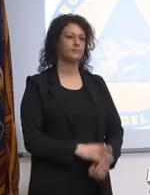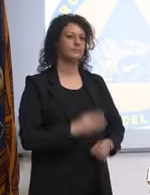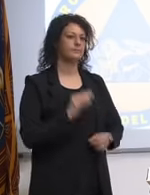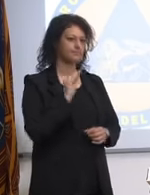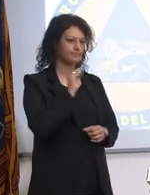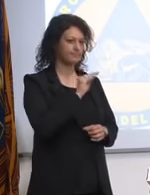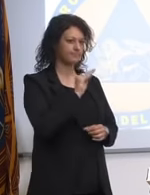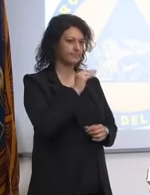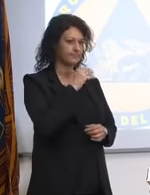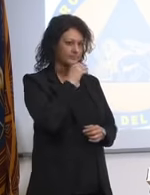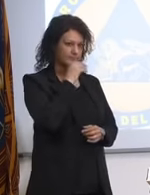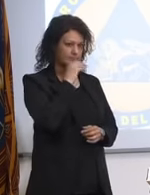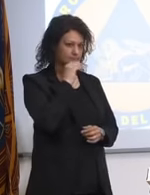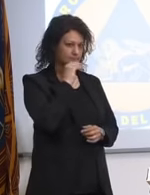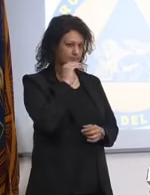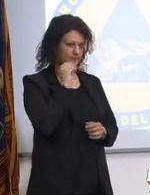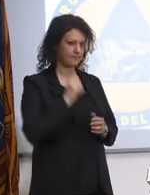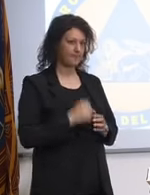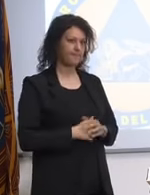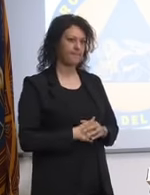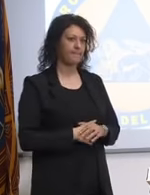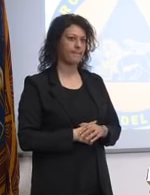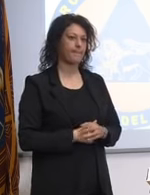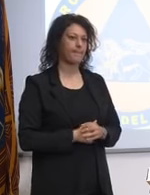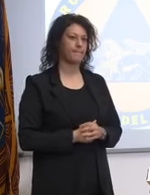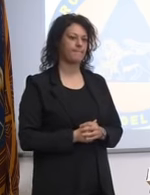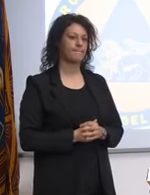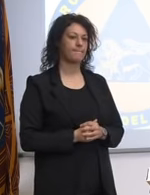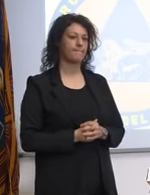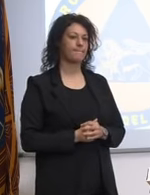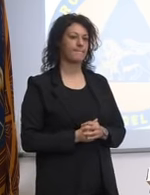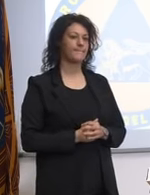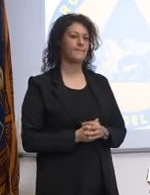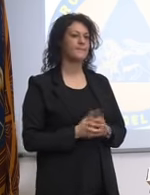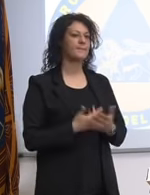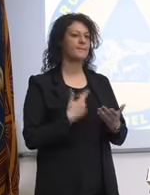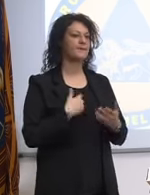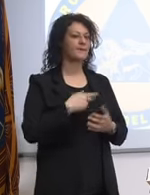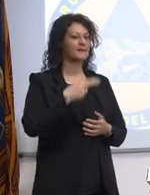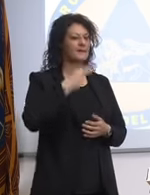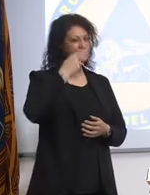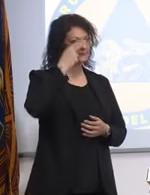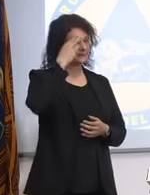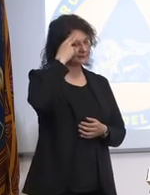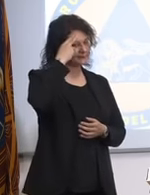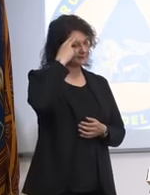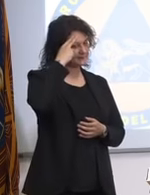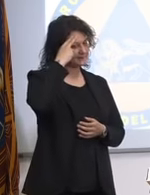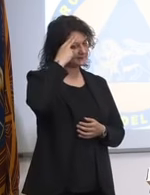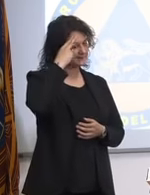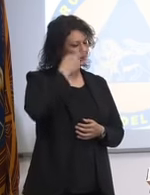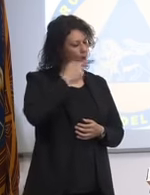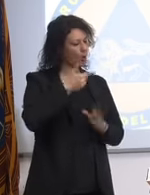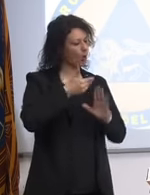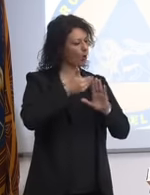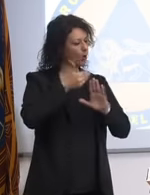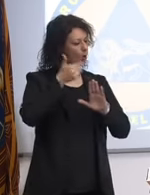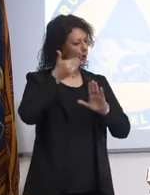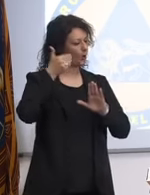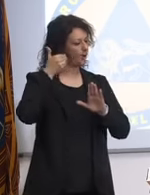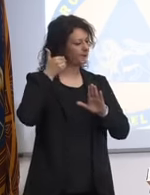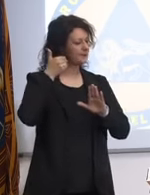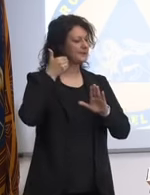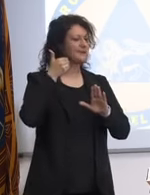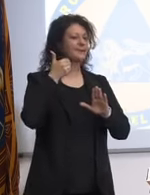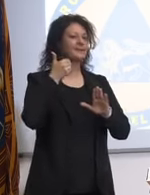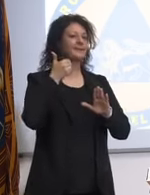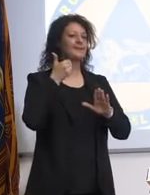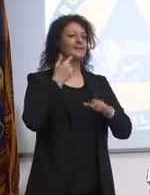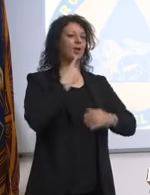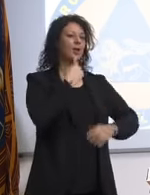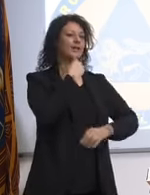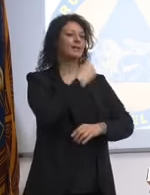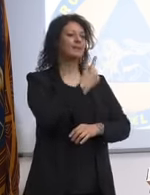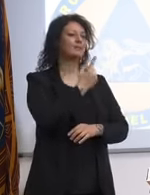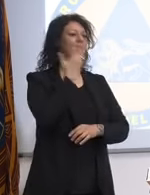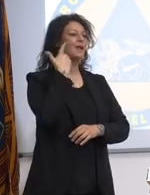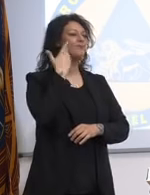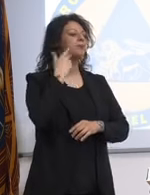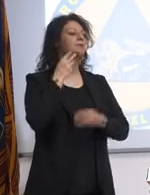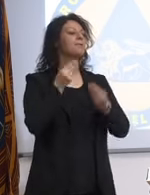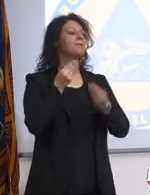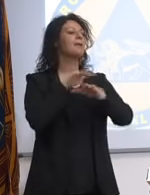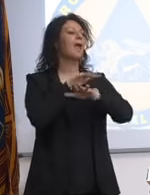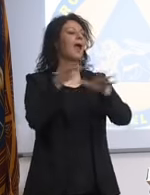solo per alleggerire il discorso se posso. Prego. Si ricorda che scherzosamente le parlai in spiaggia dei